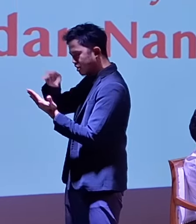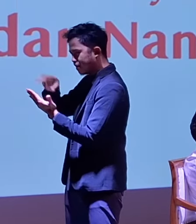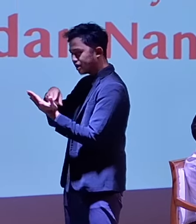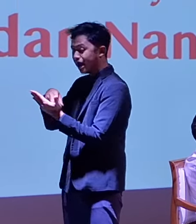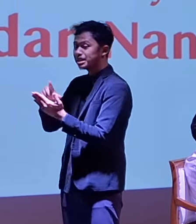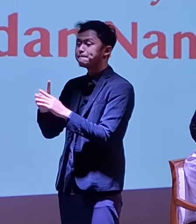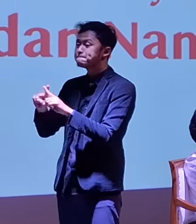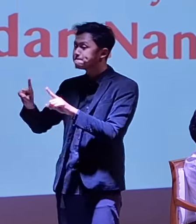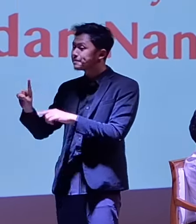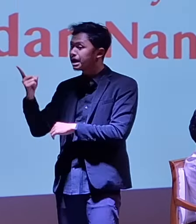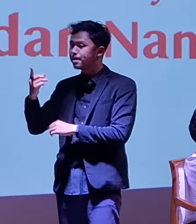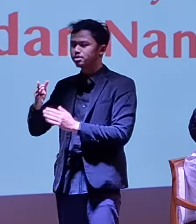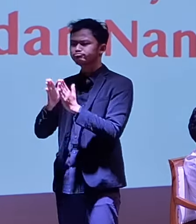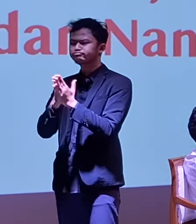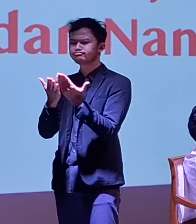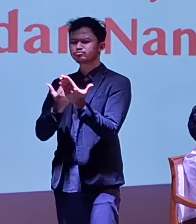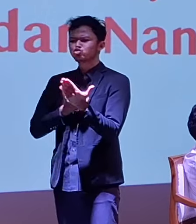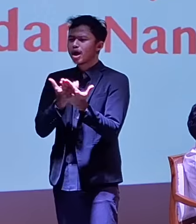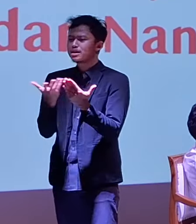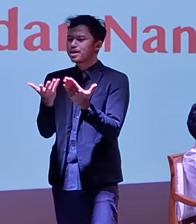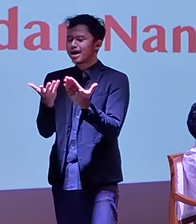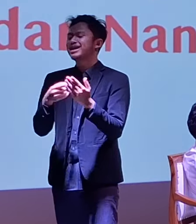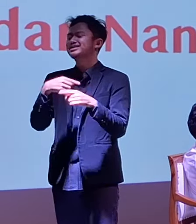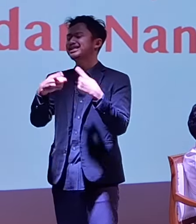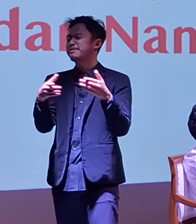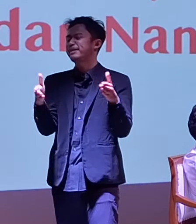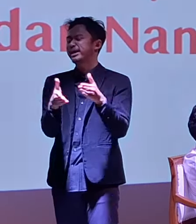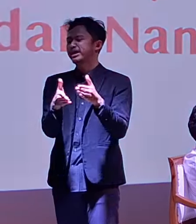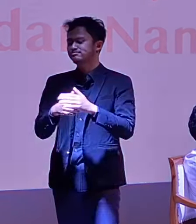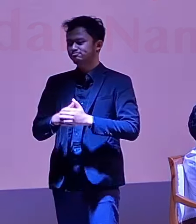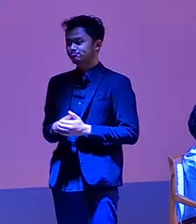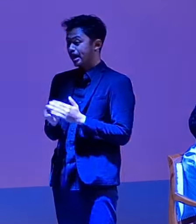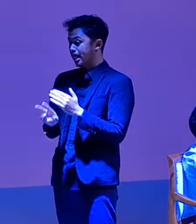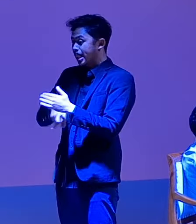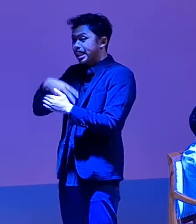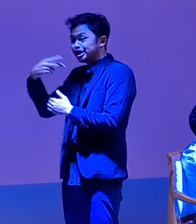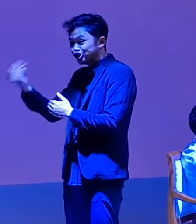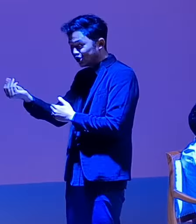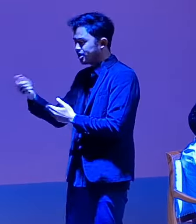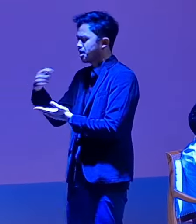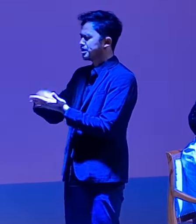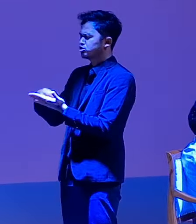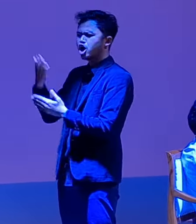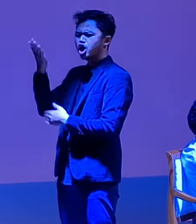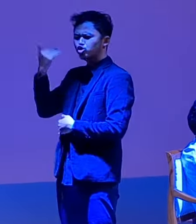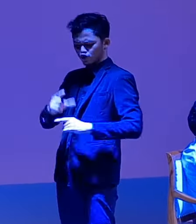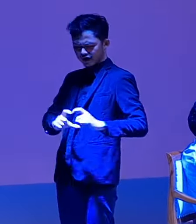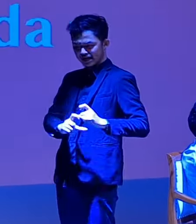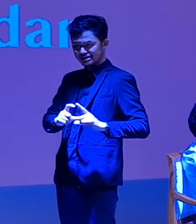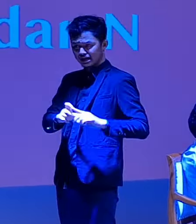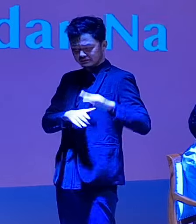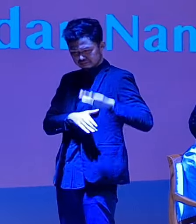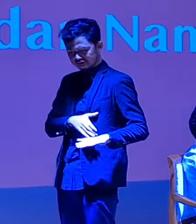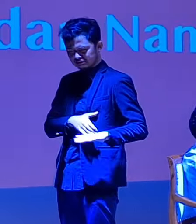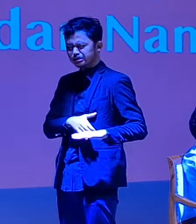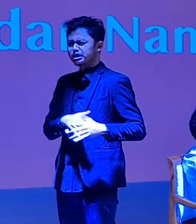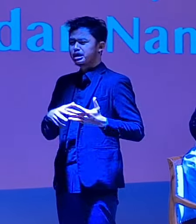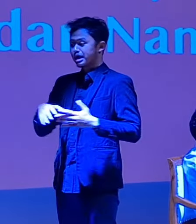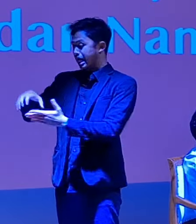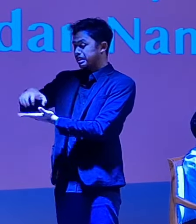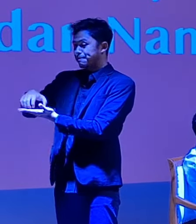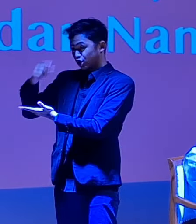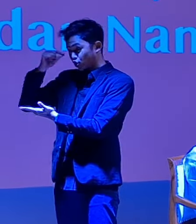awal. Lalu biasa ketika di gelanggang mahasiswa, saya SD-nya itu di samping kampus, itu